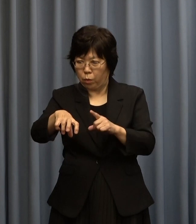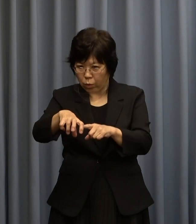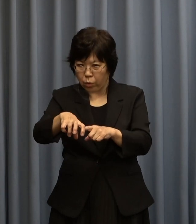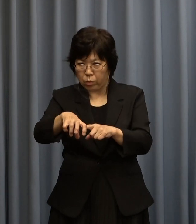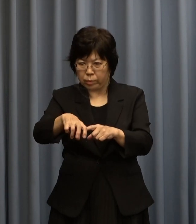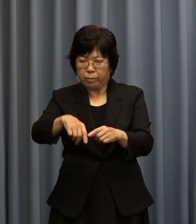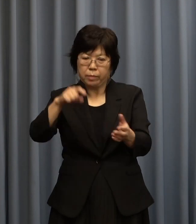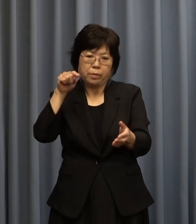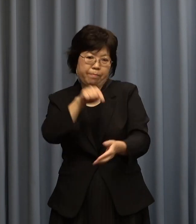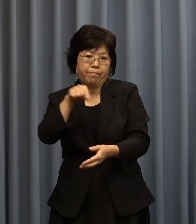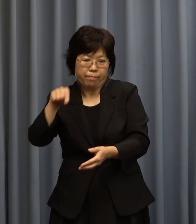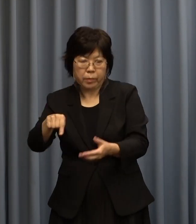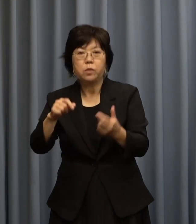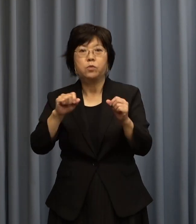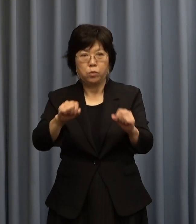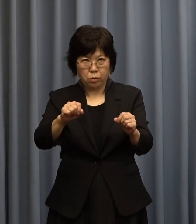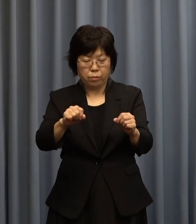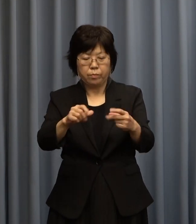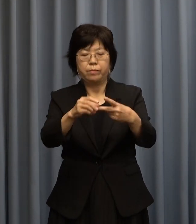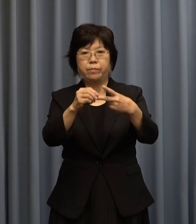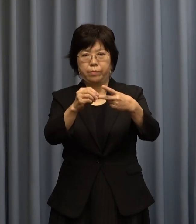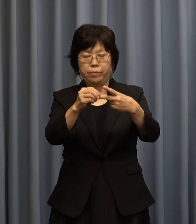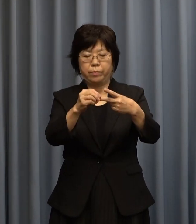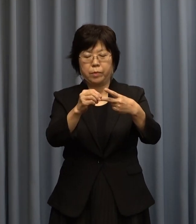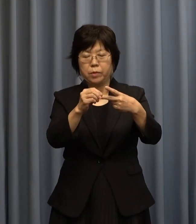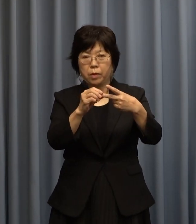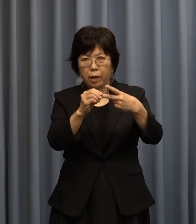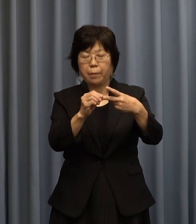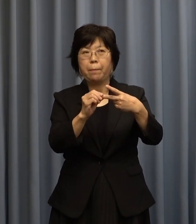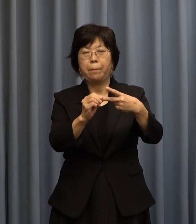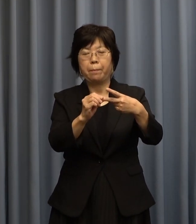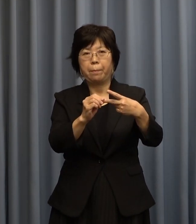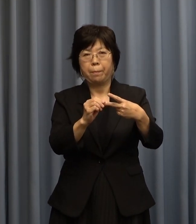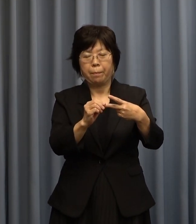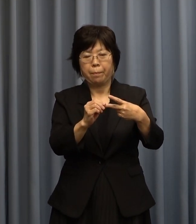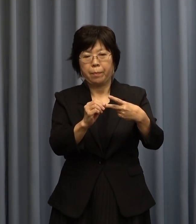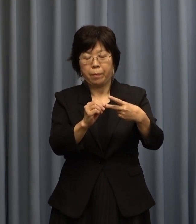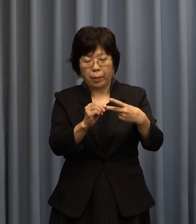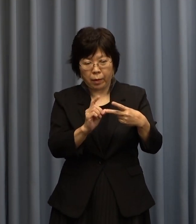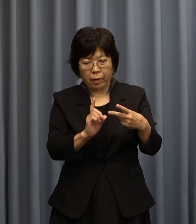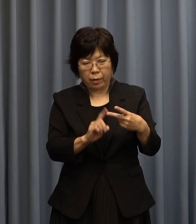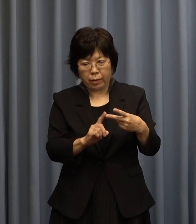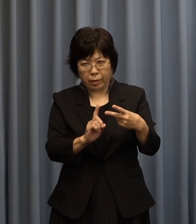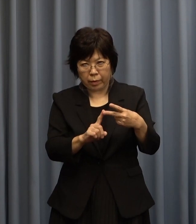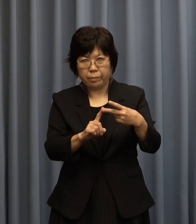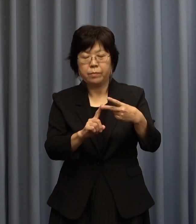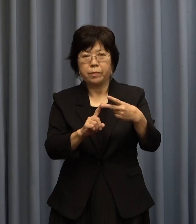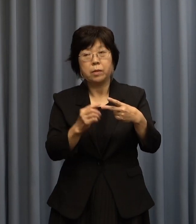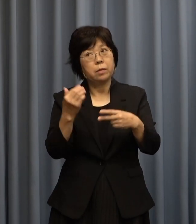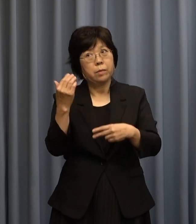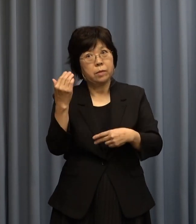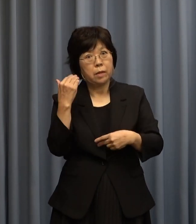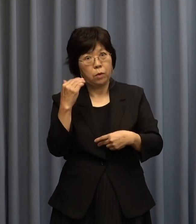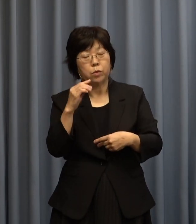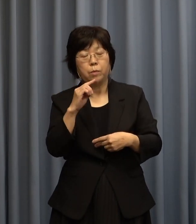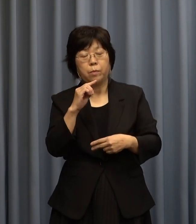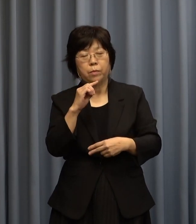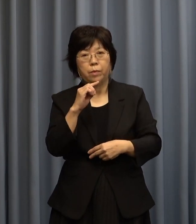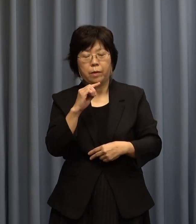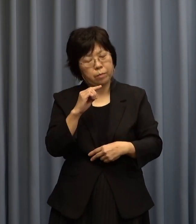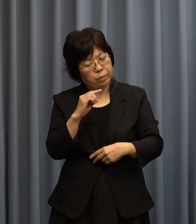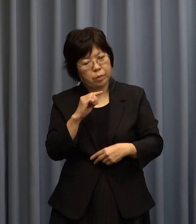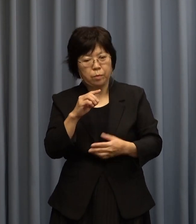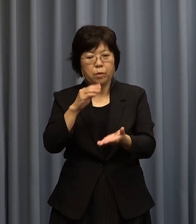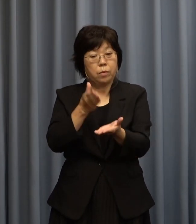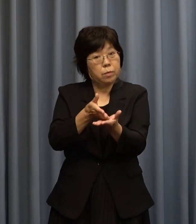ます。それから2点目につきましては、私の方から先ほどちょっと申し上げましたけれども、